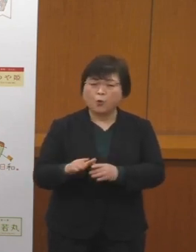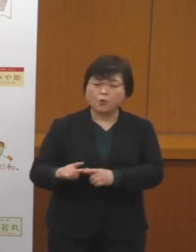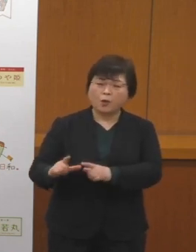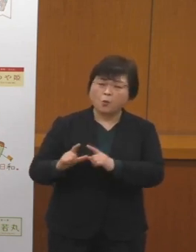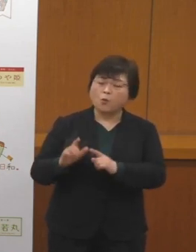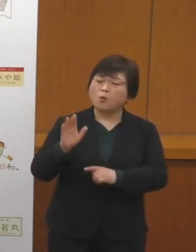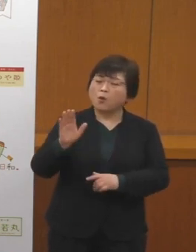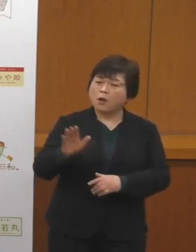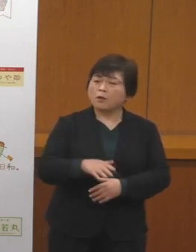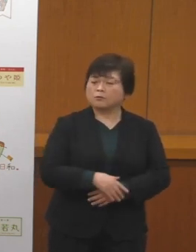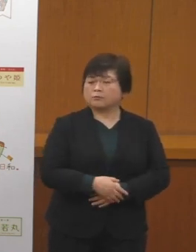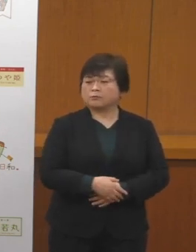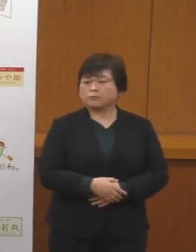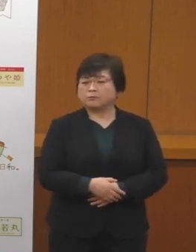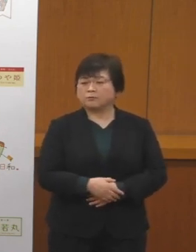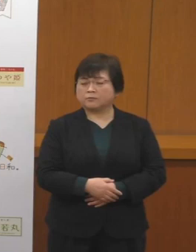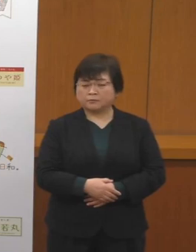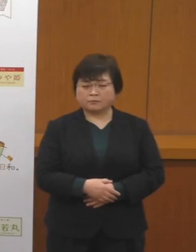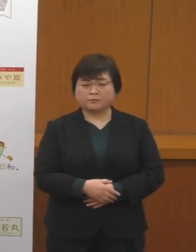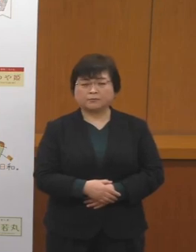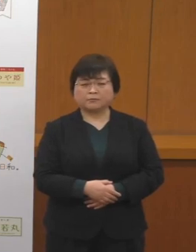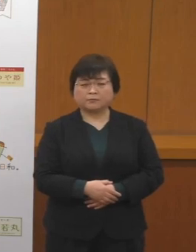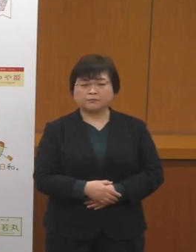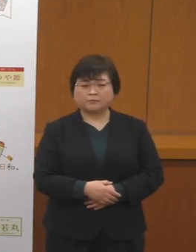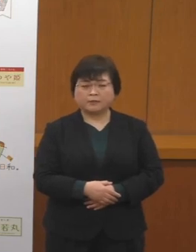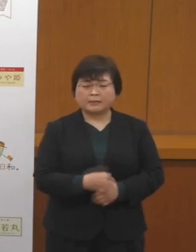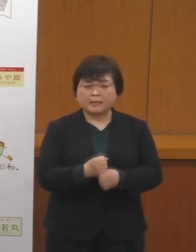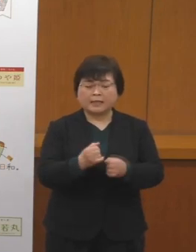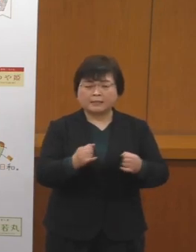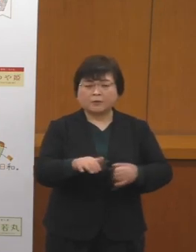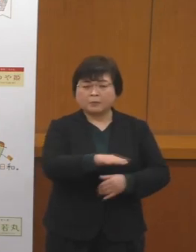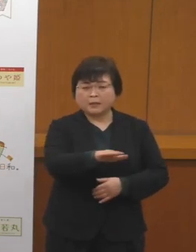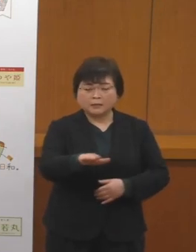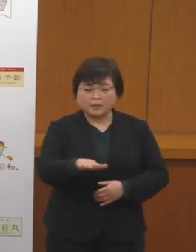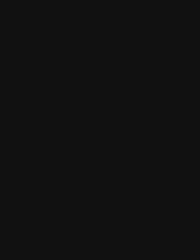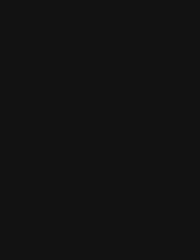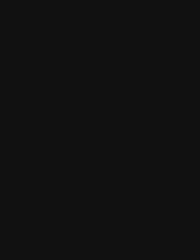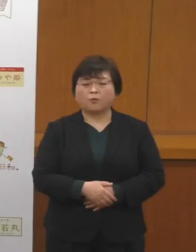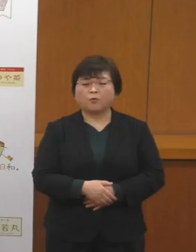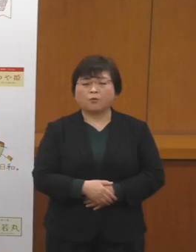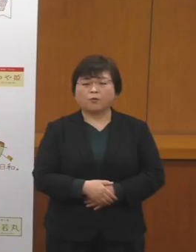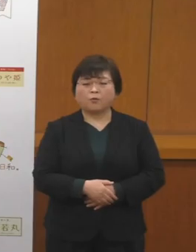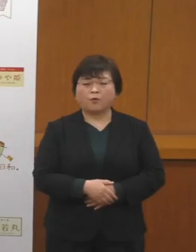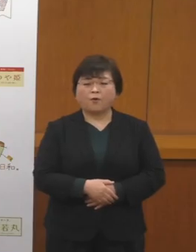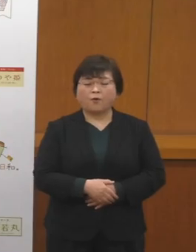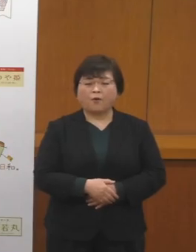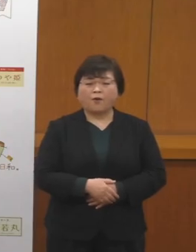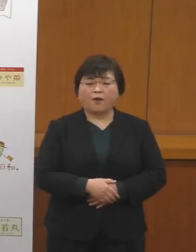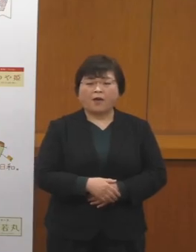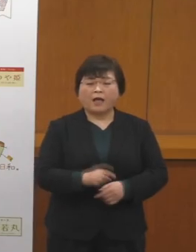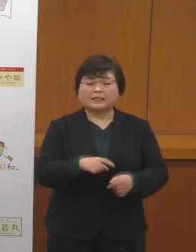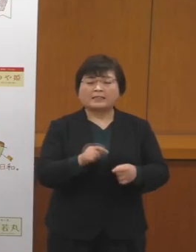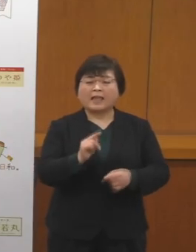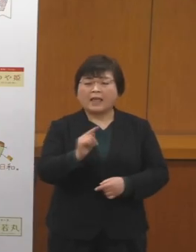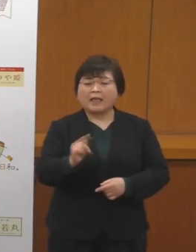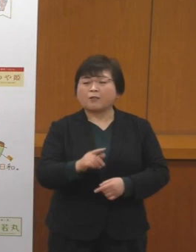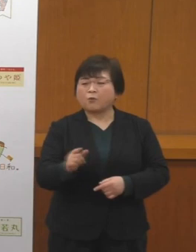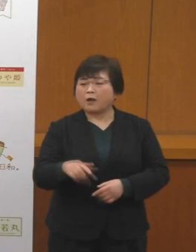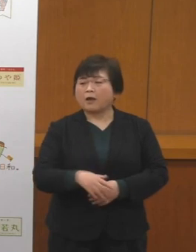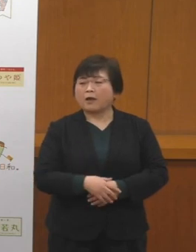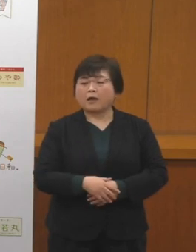ておりますのでそういう意味で生産者の皆さんとJAとか